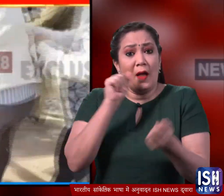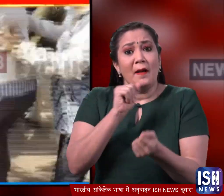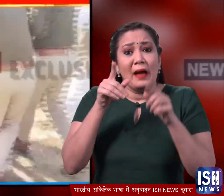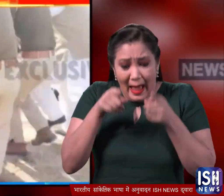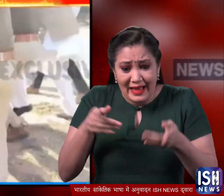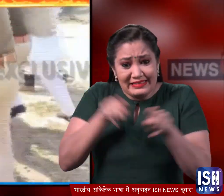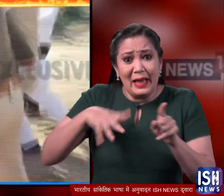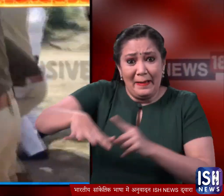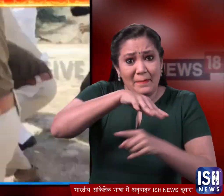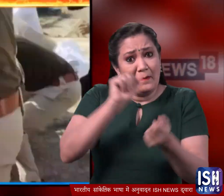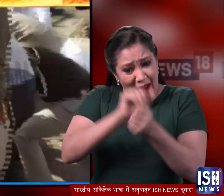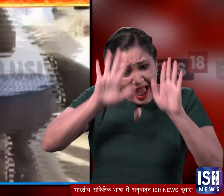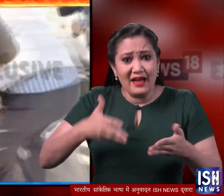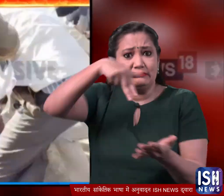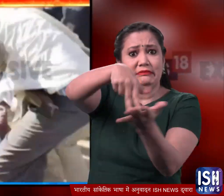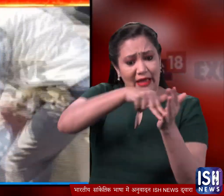के सामने।